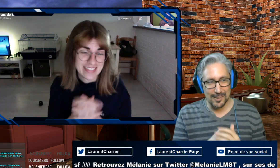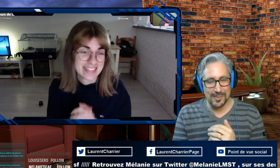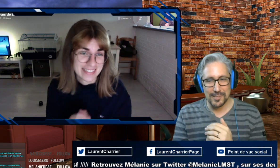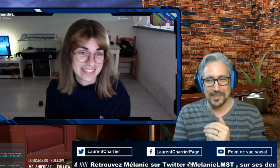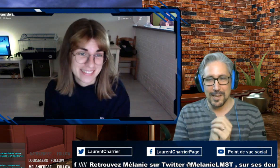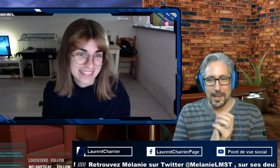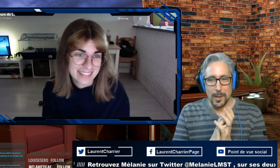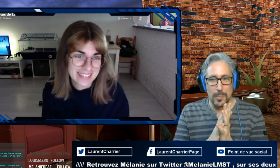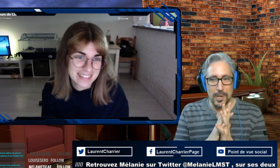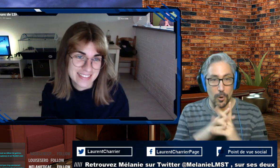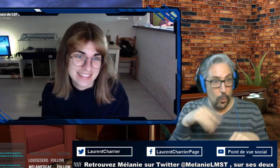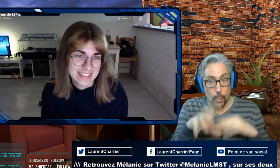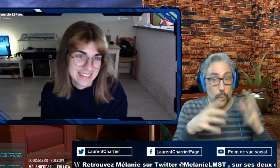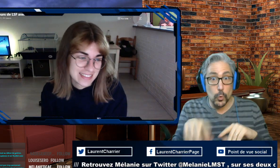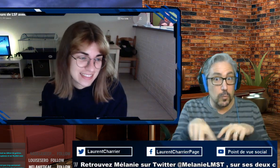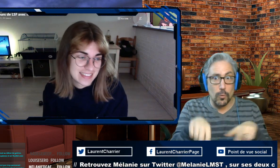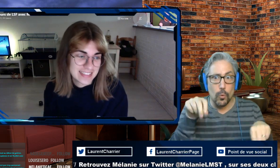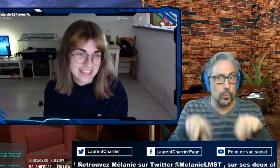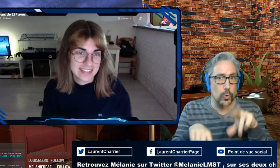c'est vraiment difficile. Mais